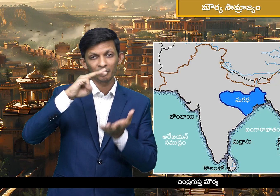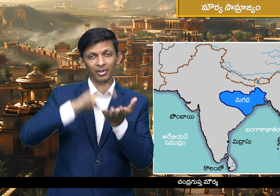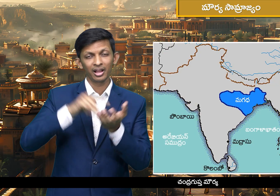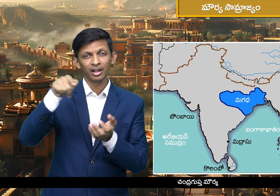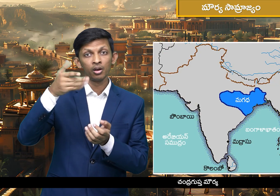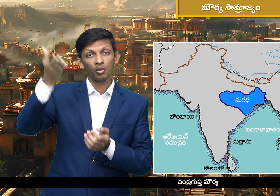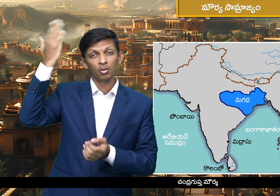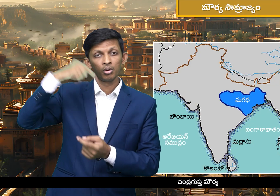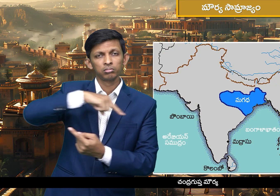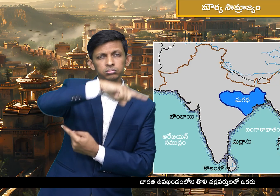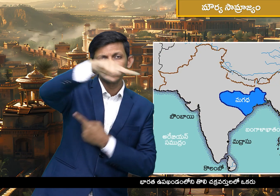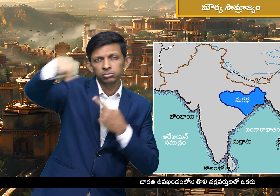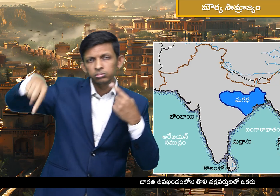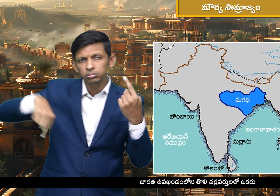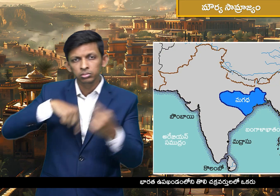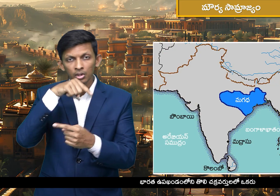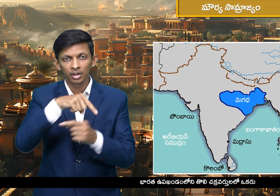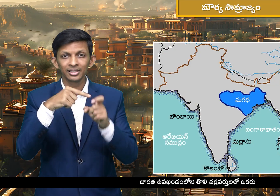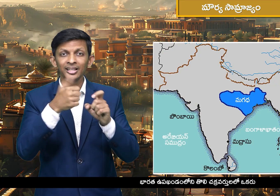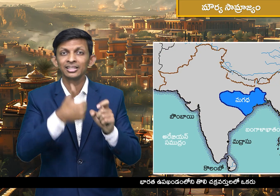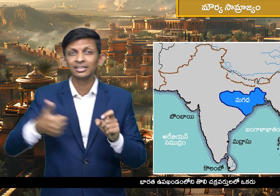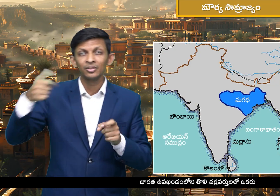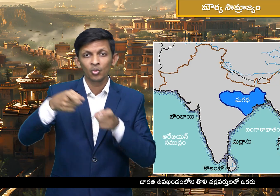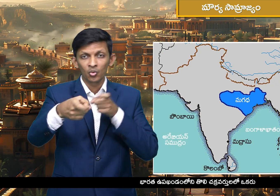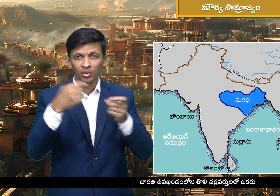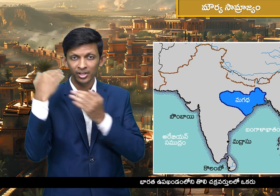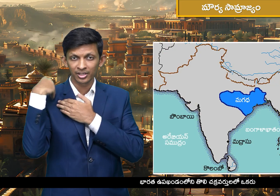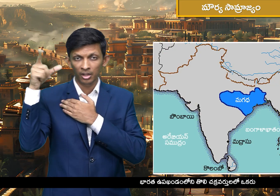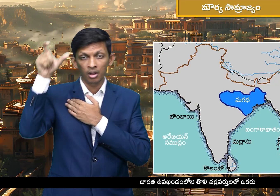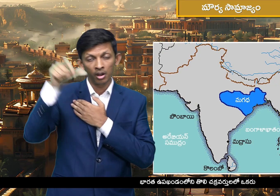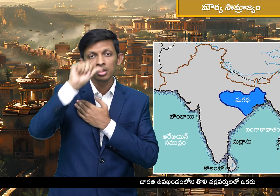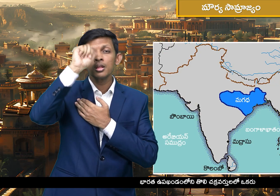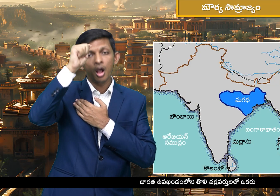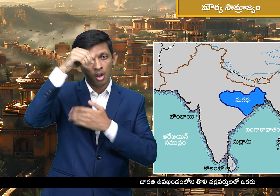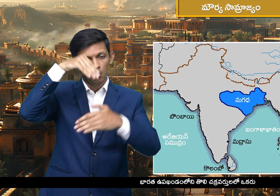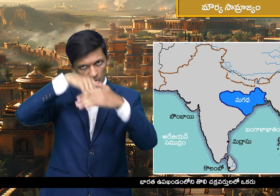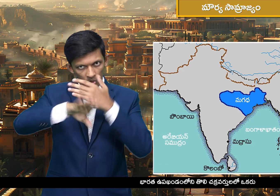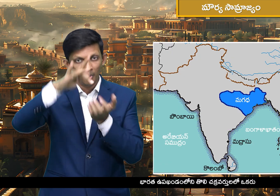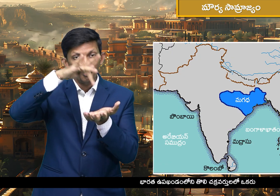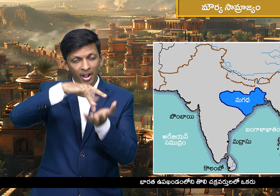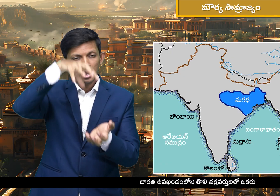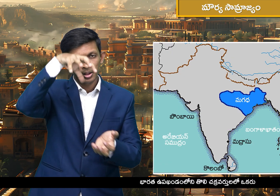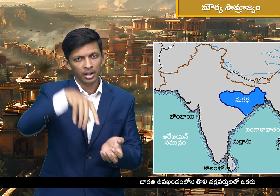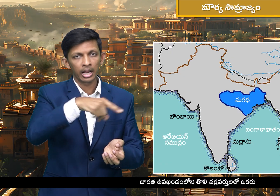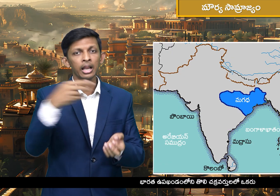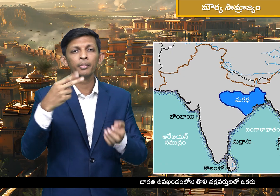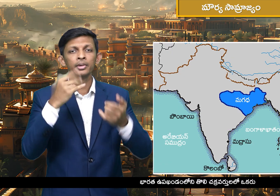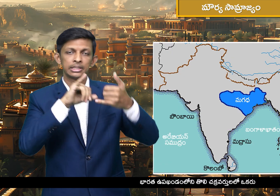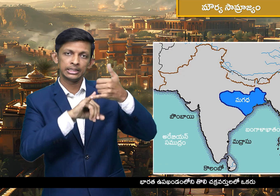చంద్రగుప్త మౌర్య భారత ఉపఖండంలోని తొలి చక్రవర్తులలో ఒకరు.